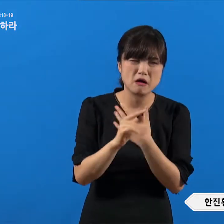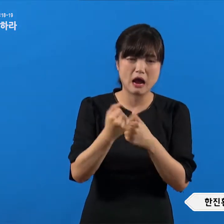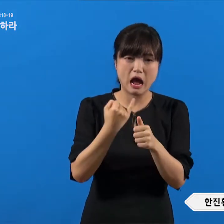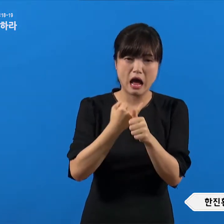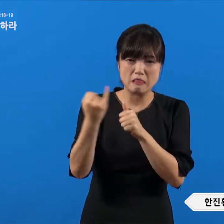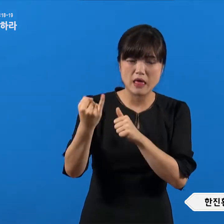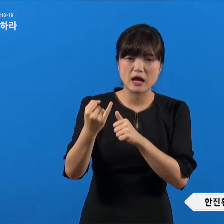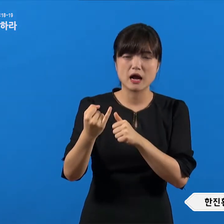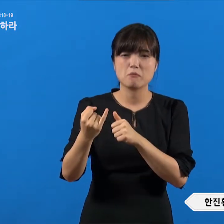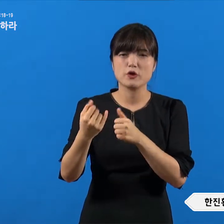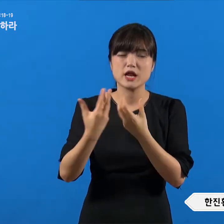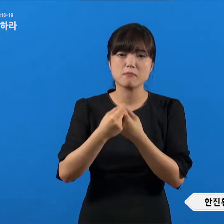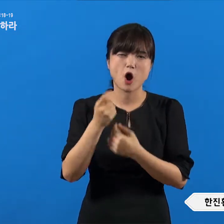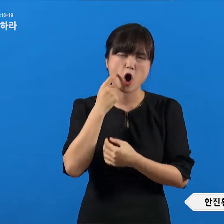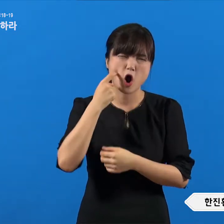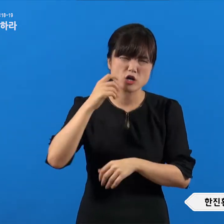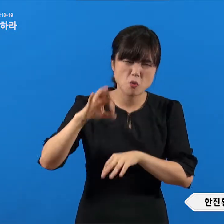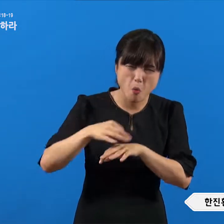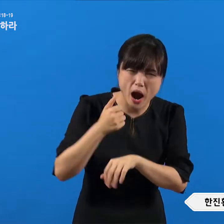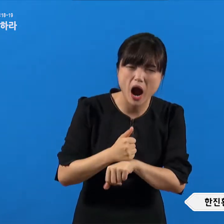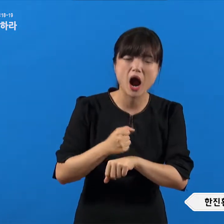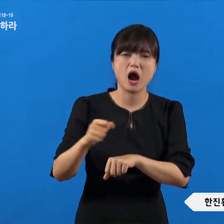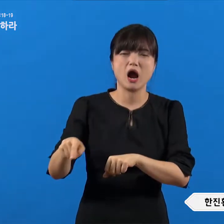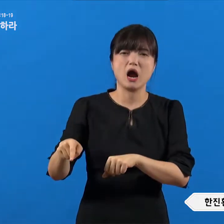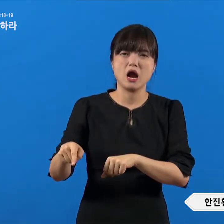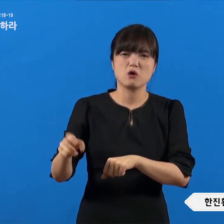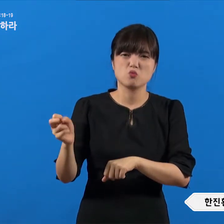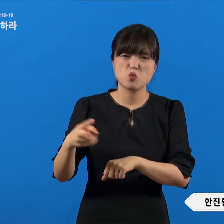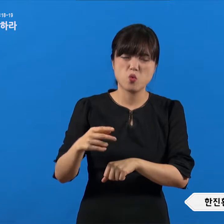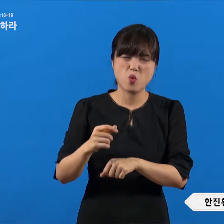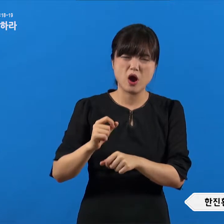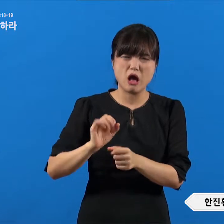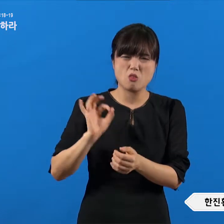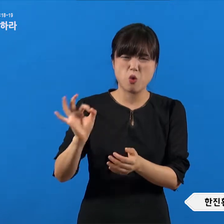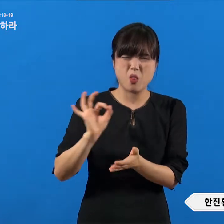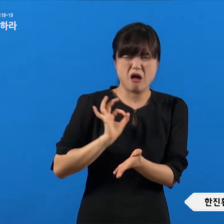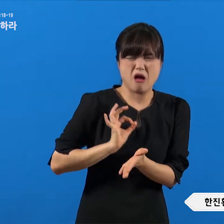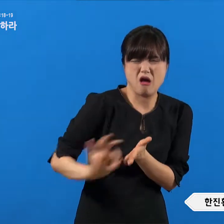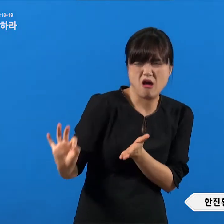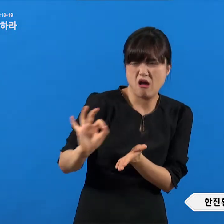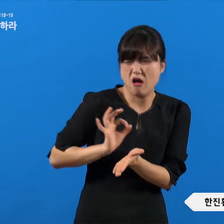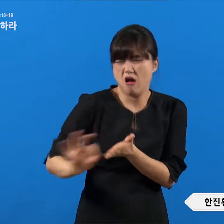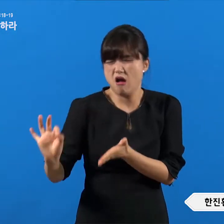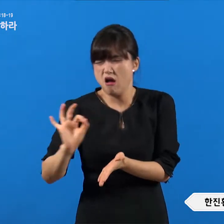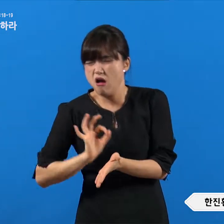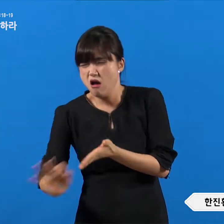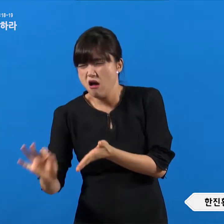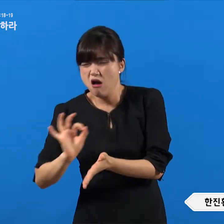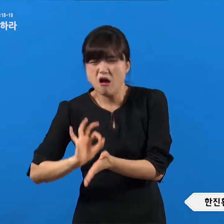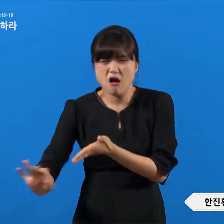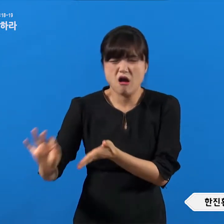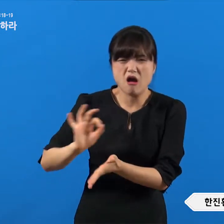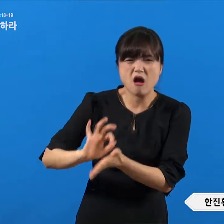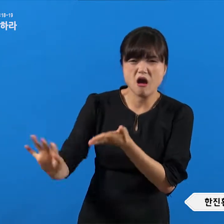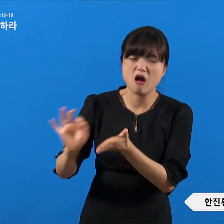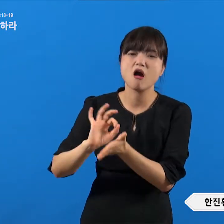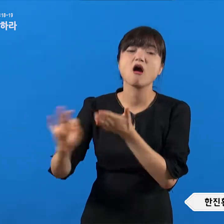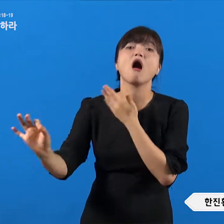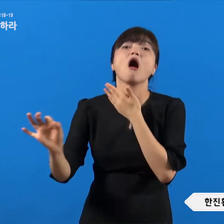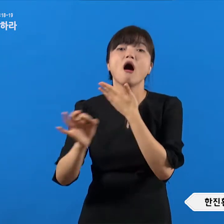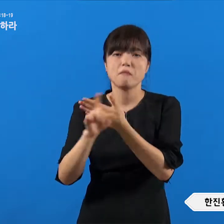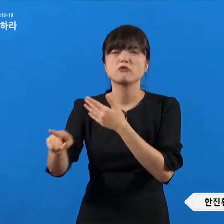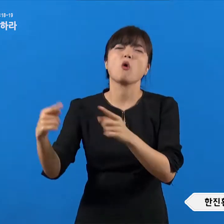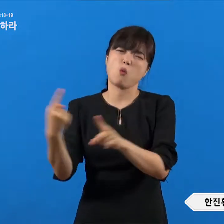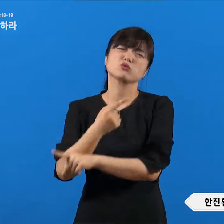아내가 무슨 거짓말을 자주 한다든지 아주 사치스럽고 낭비벽이 심하다든지